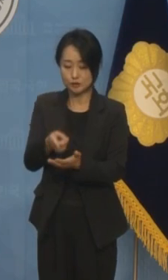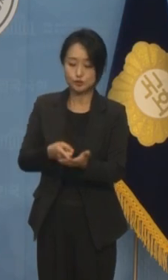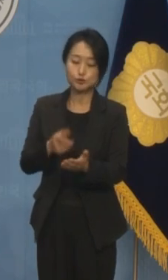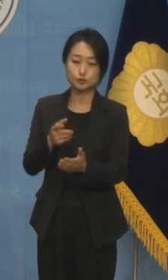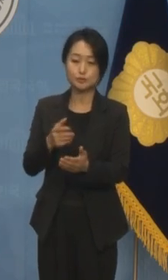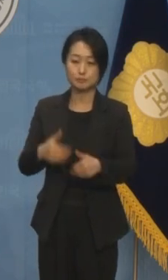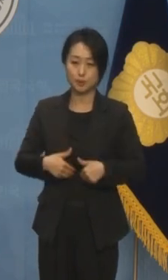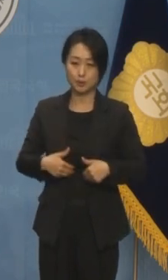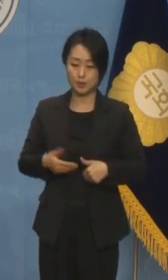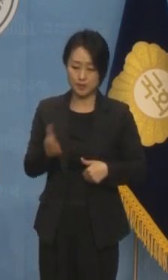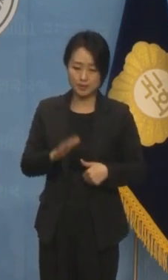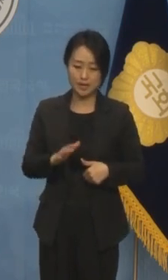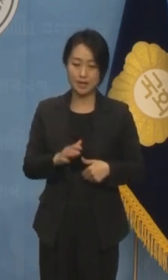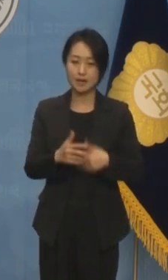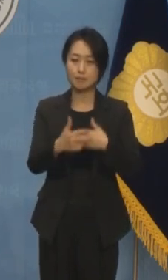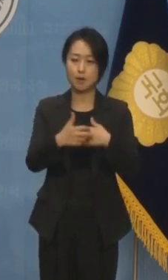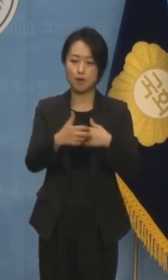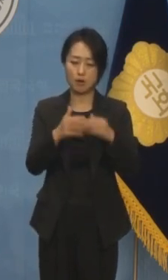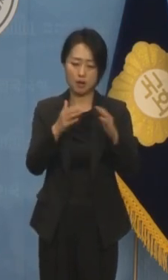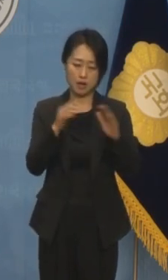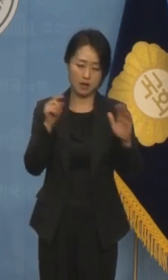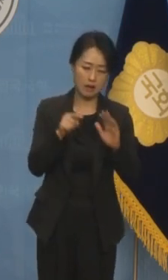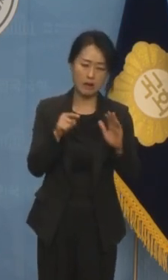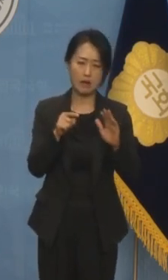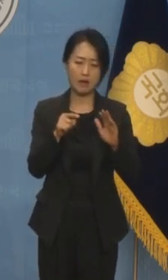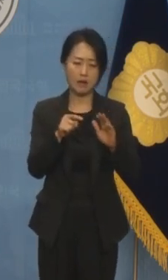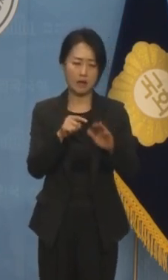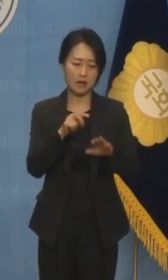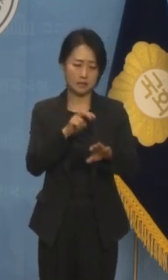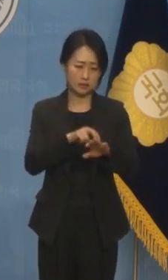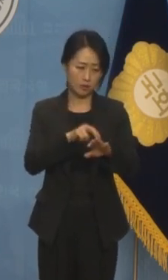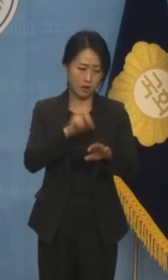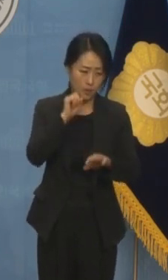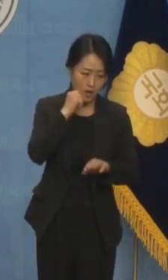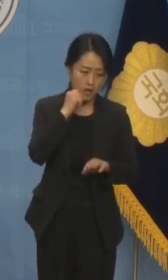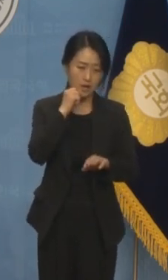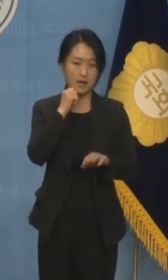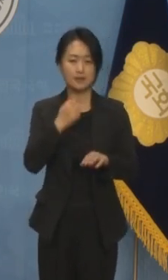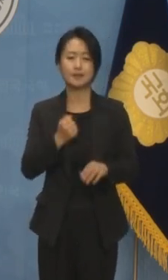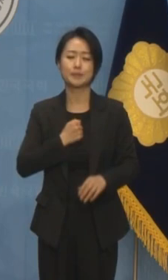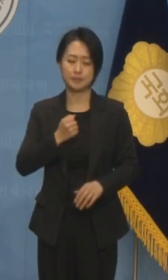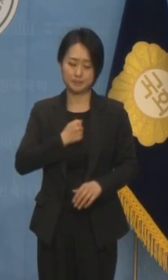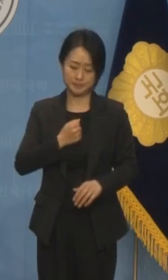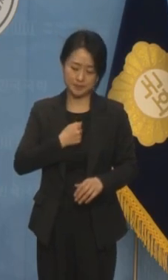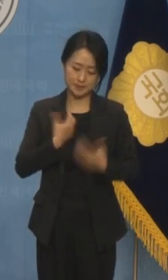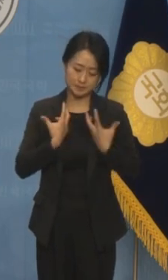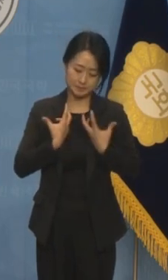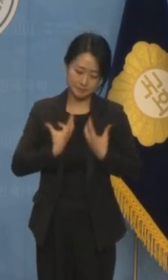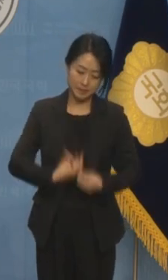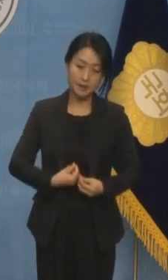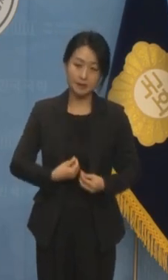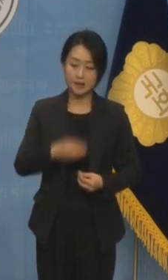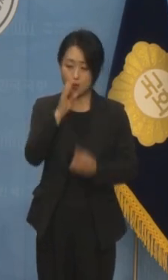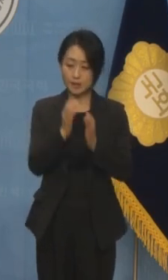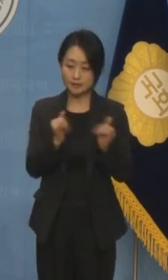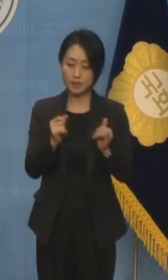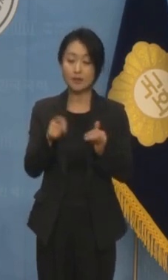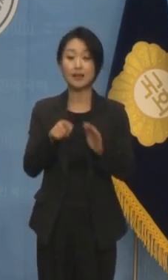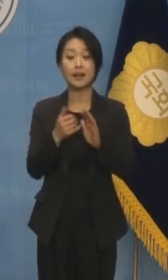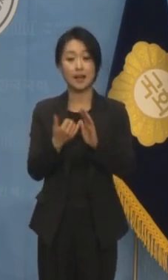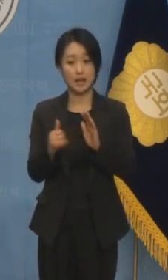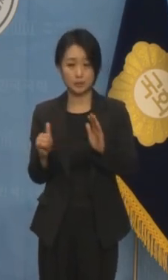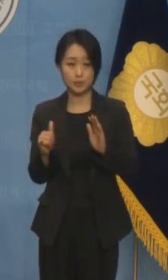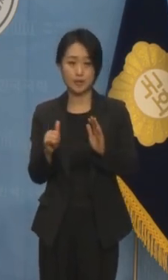쏟아져 불안한 마음을 가눌 수 없다고 말씀하셨습니다. 답답하고 절박한 환자와